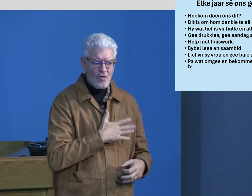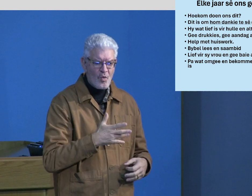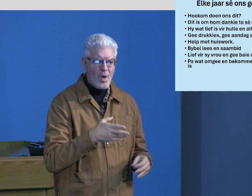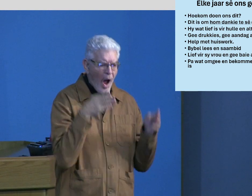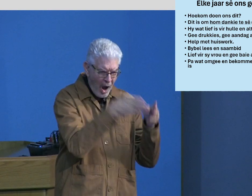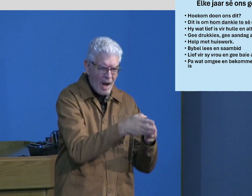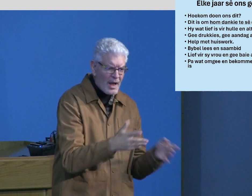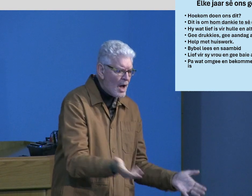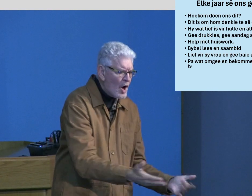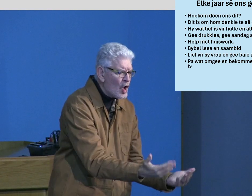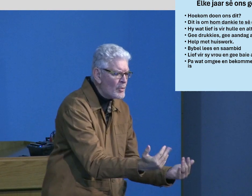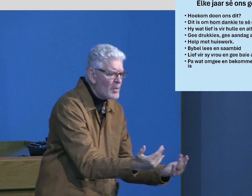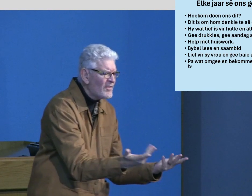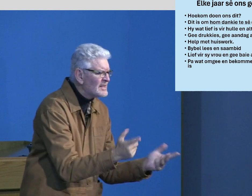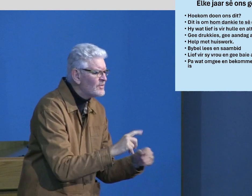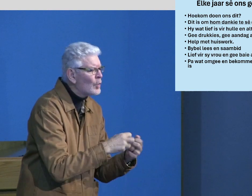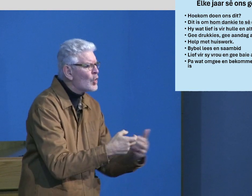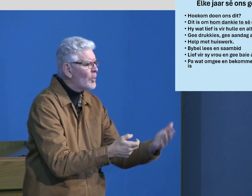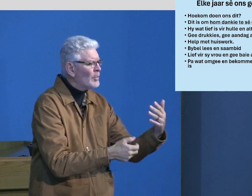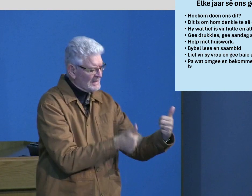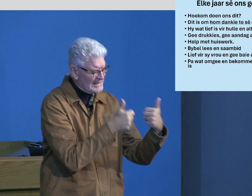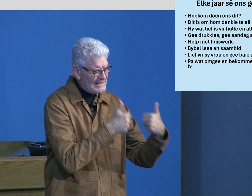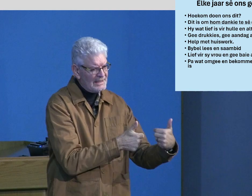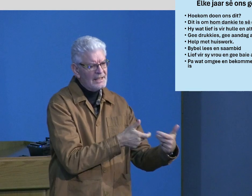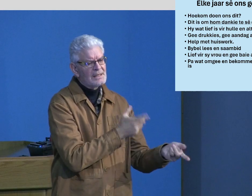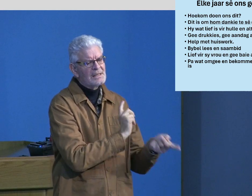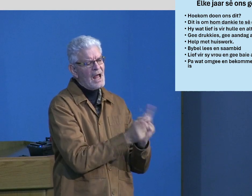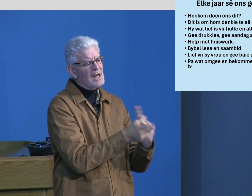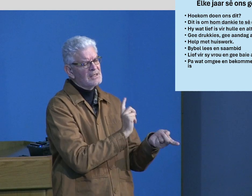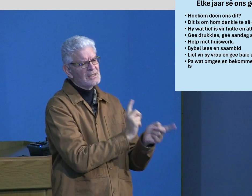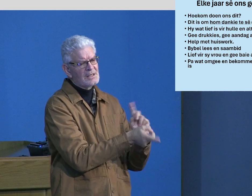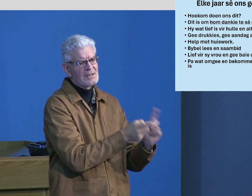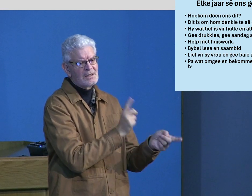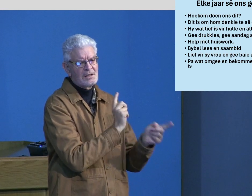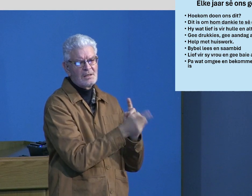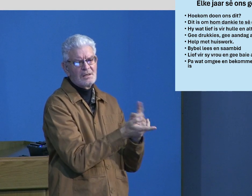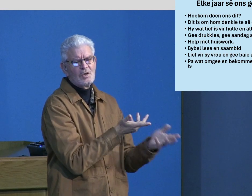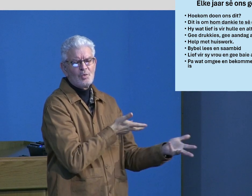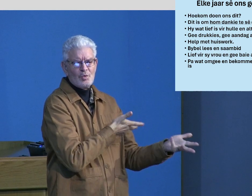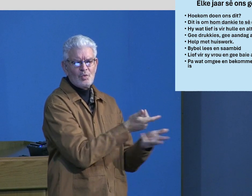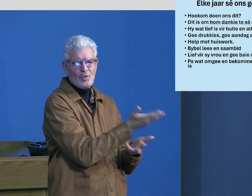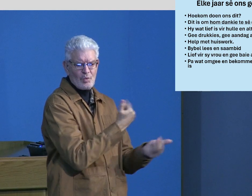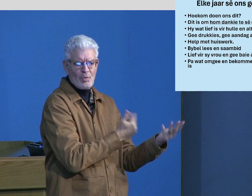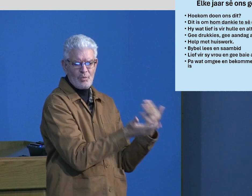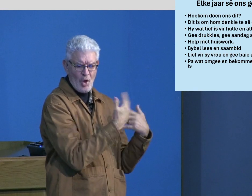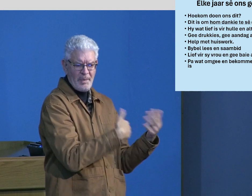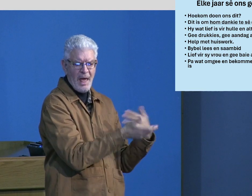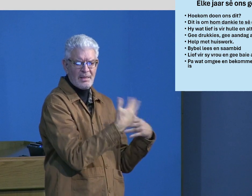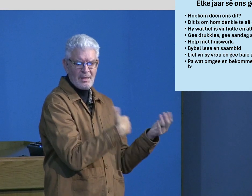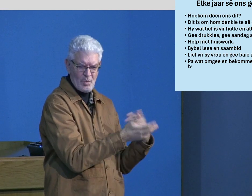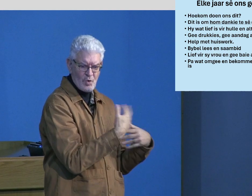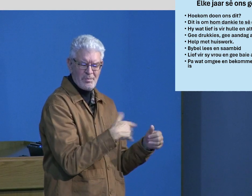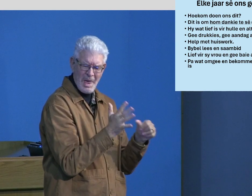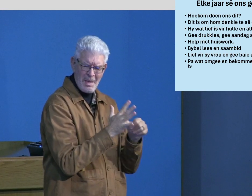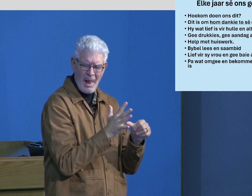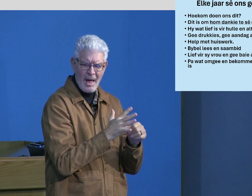miskien ongelukkig voel, dan kan die pa uitreik na hulle toe en sê, kom, vertel my wat is fout, kom, gesels, dit is